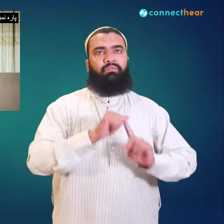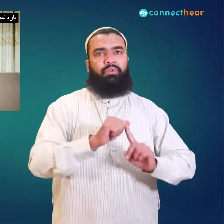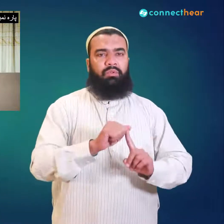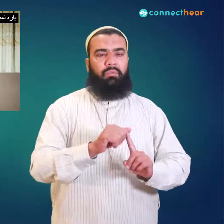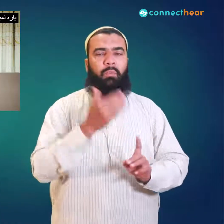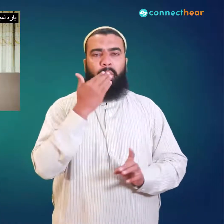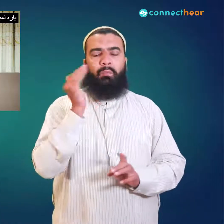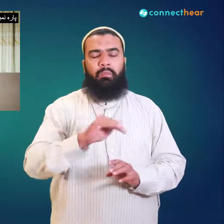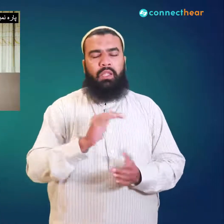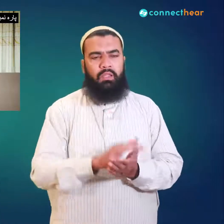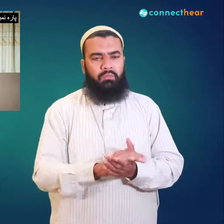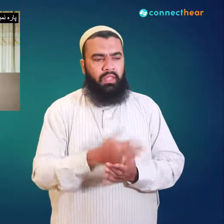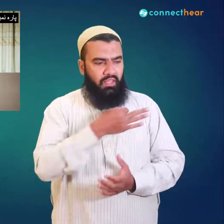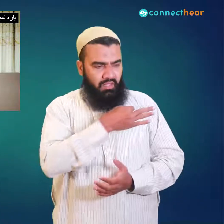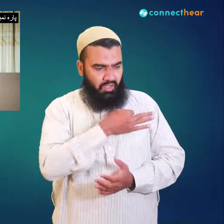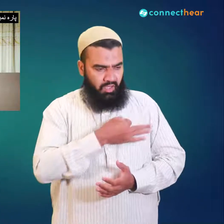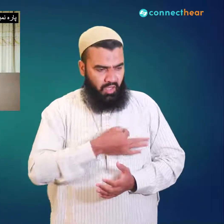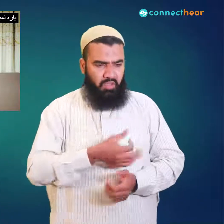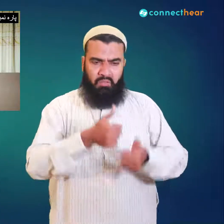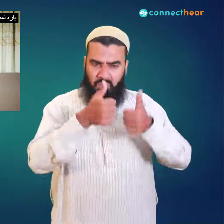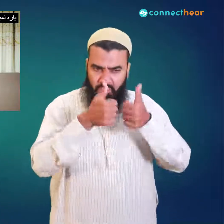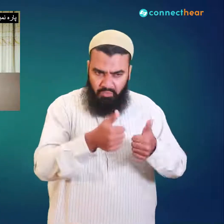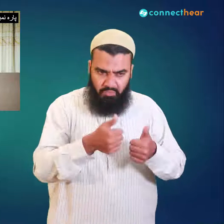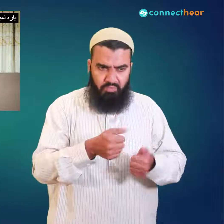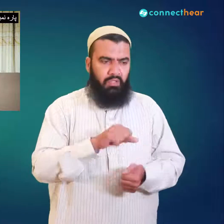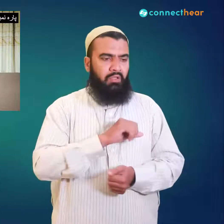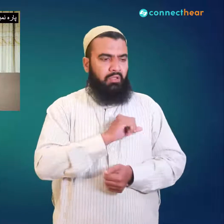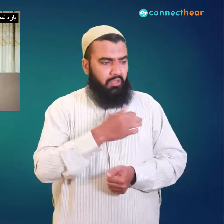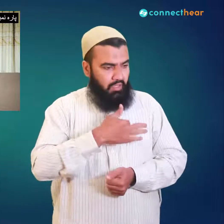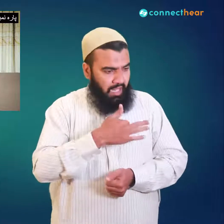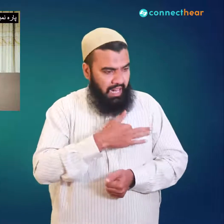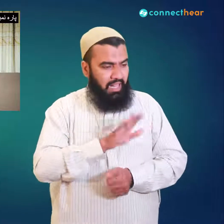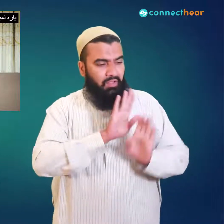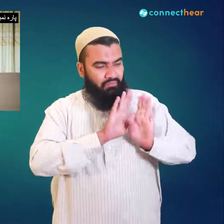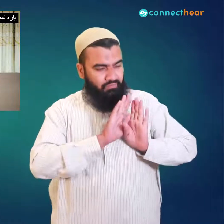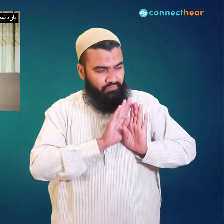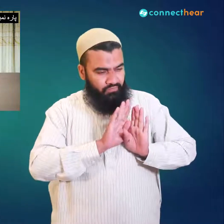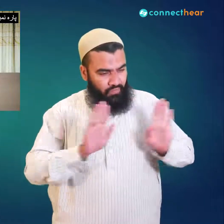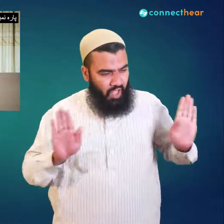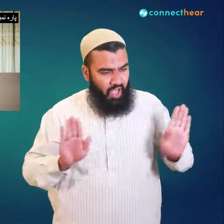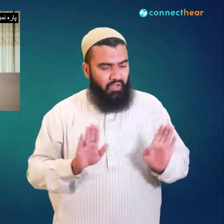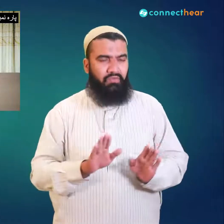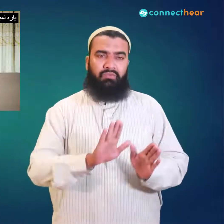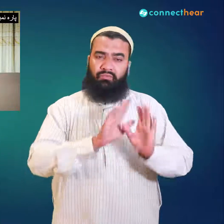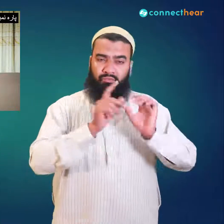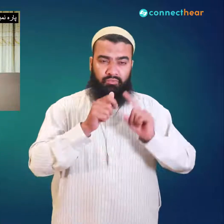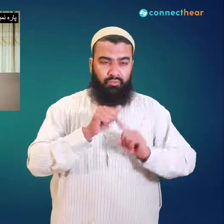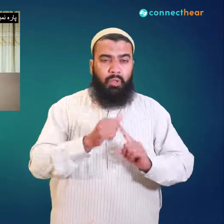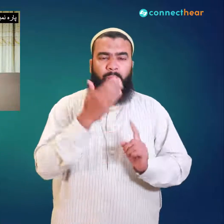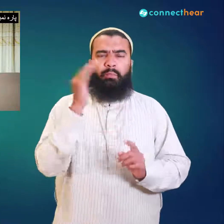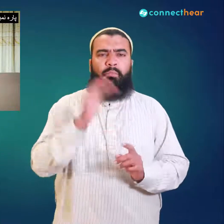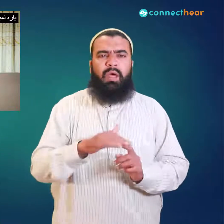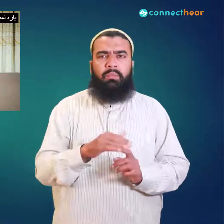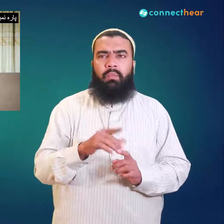اور تقوی اختیار کرنے کا طریقہ یہ ہے کہ سچے لوگوں کے ساتھ جڑ